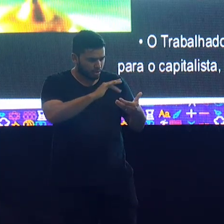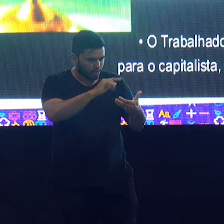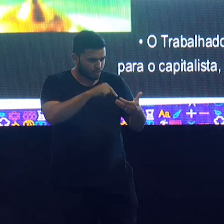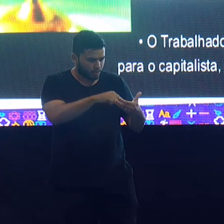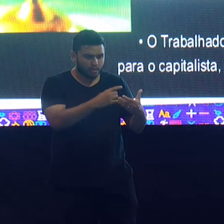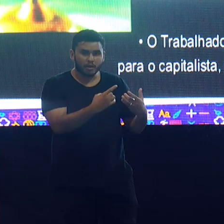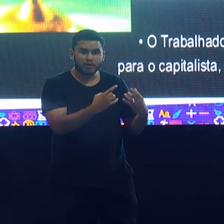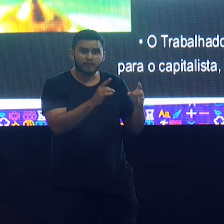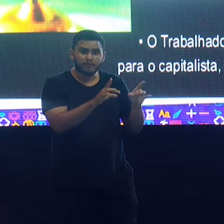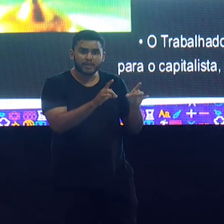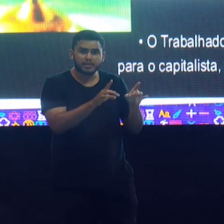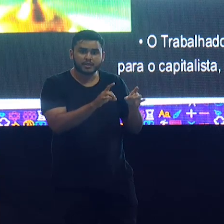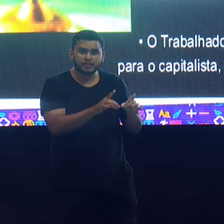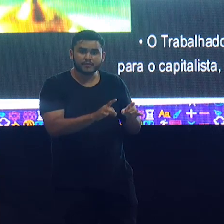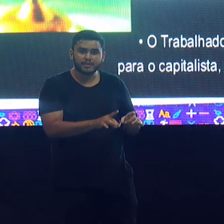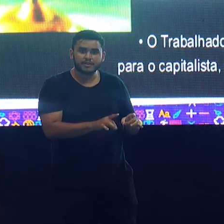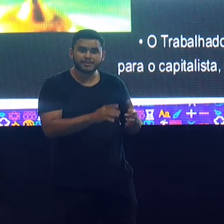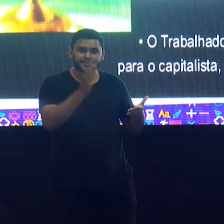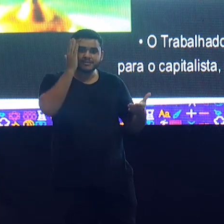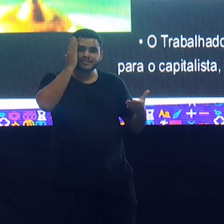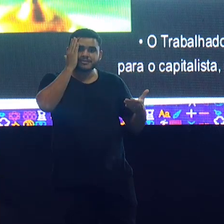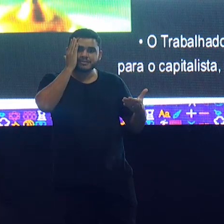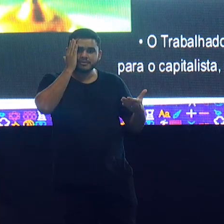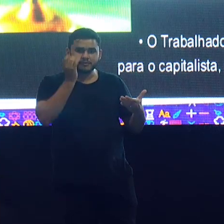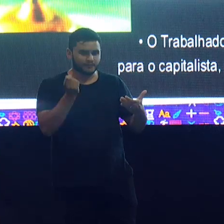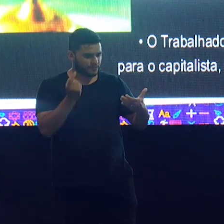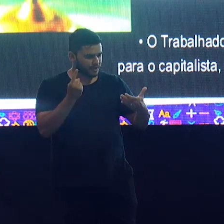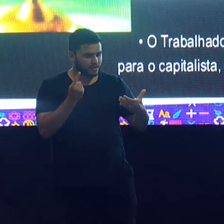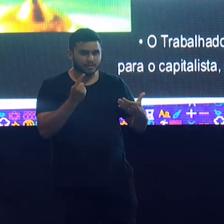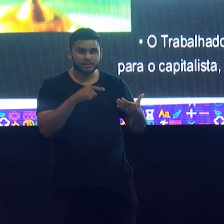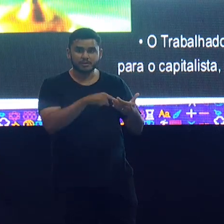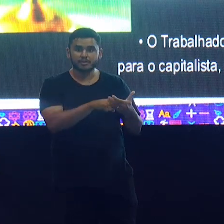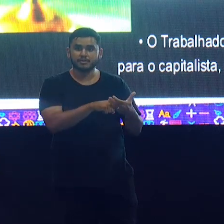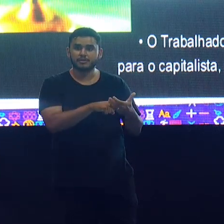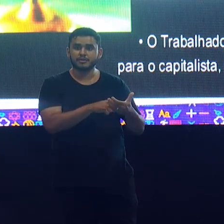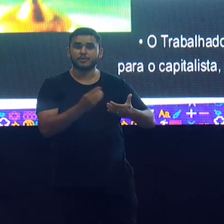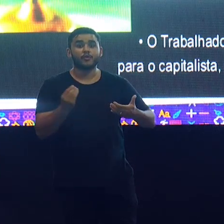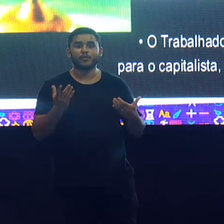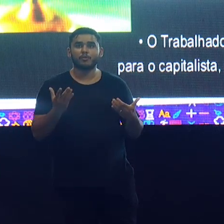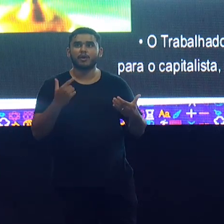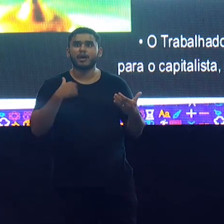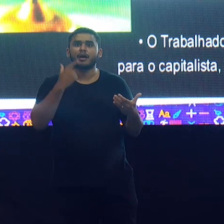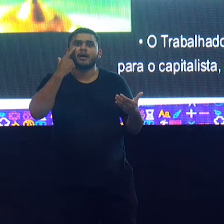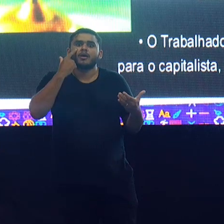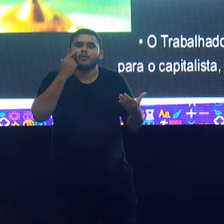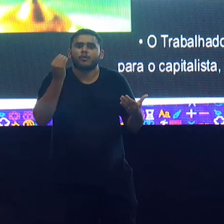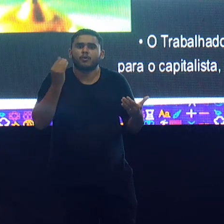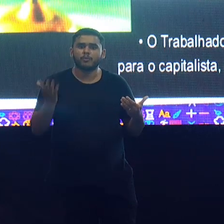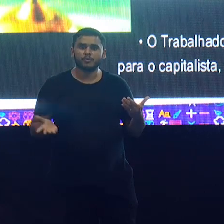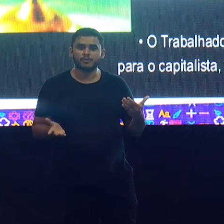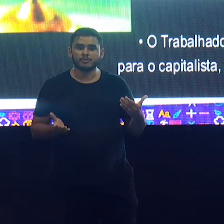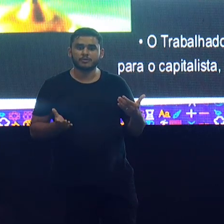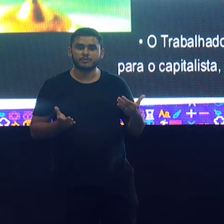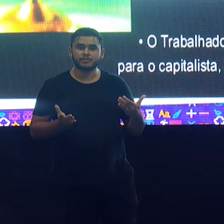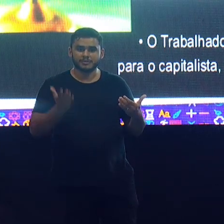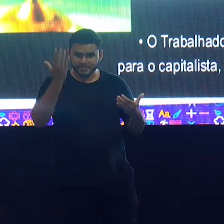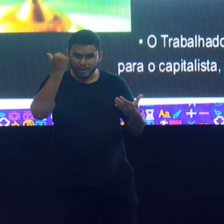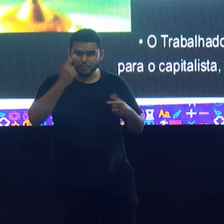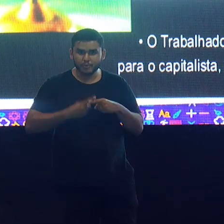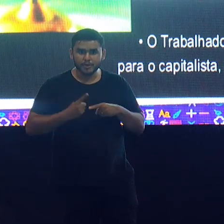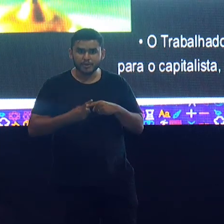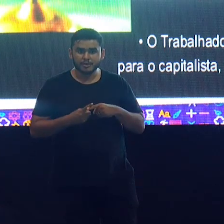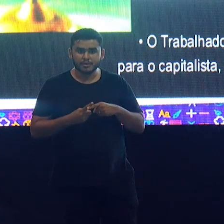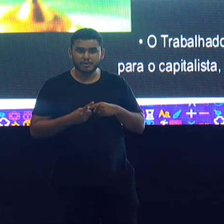aí aparece lá: mochila da Kipling em promoção. Aí tu, vale destino. Eu estava falando disso.